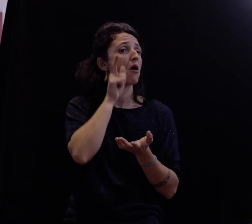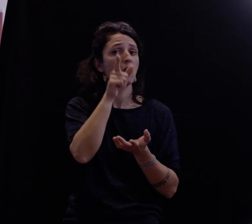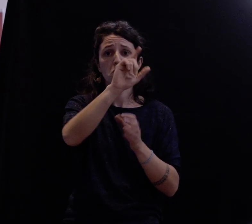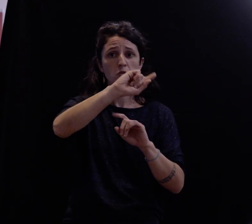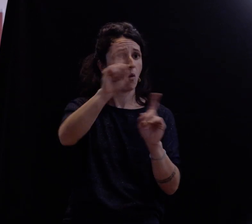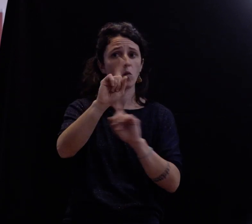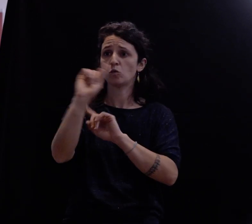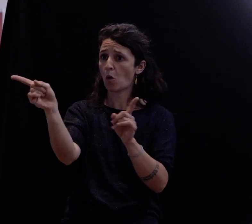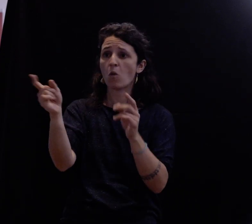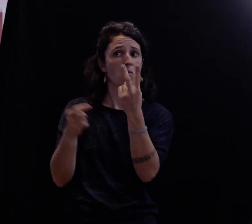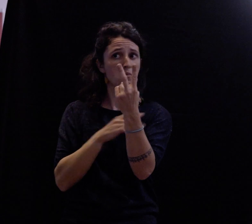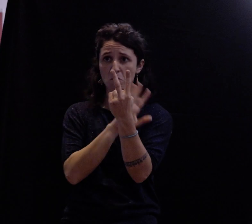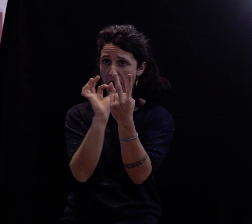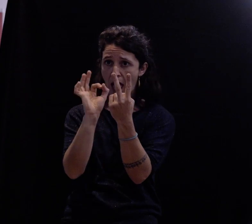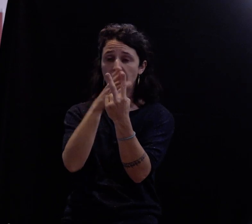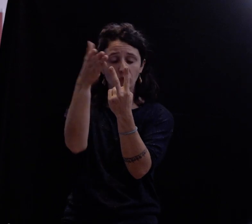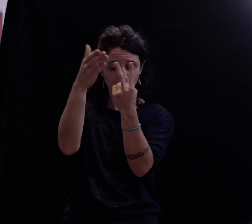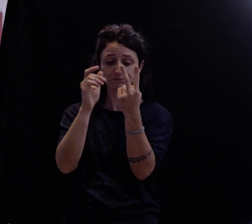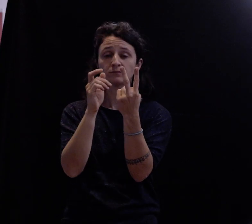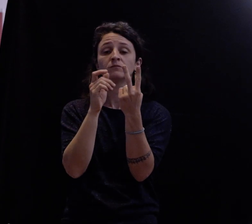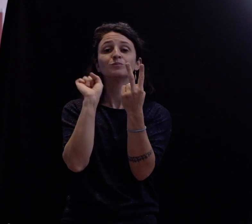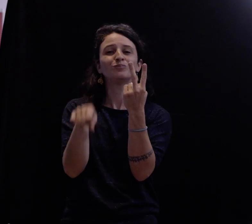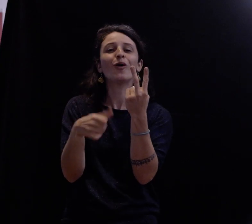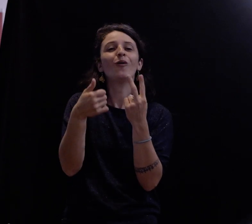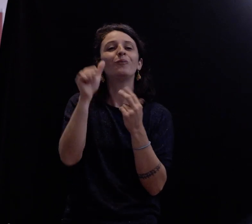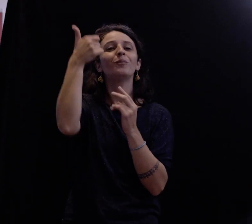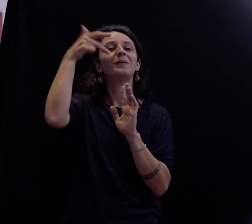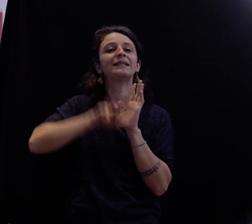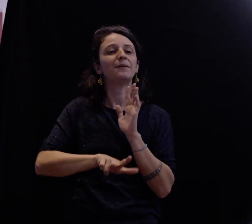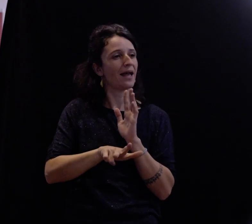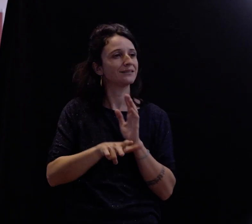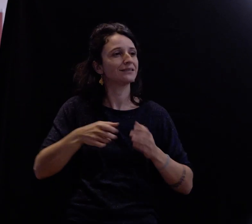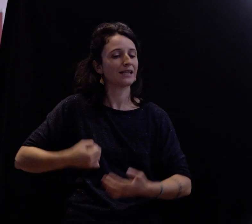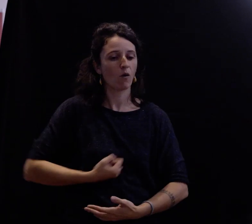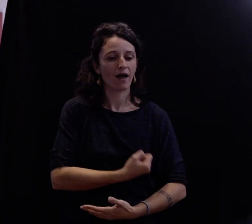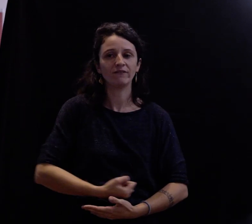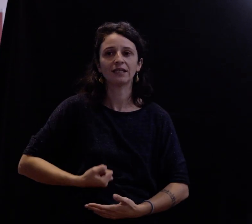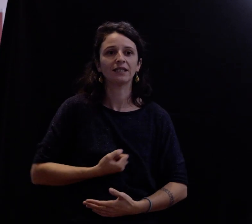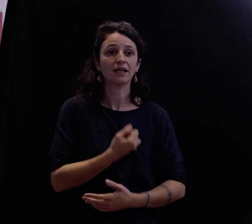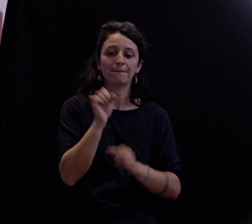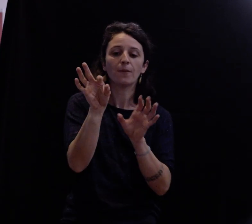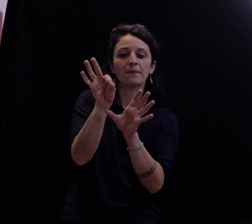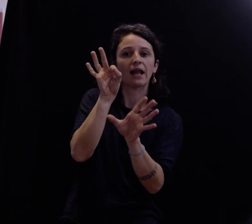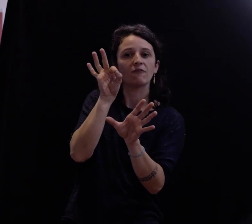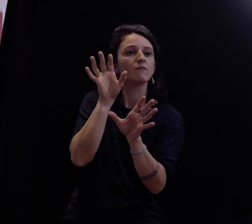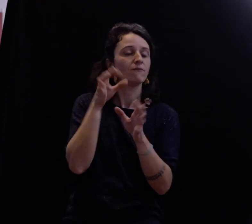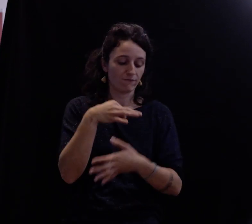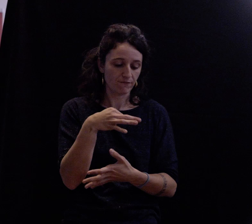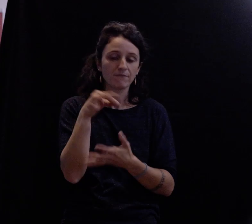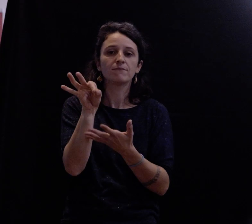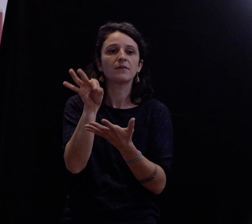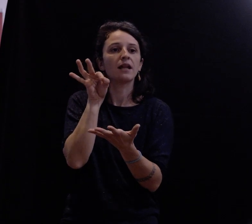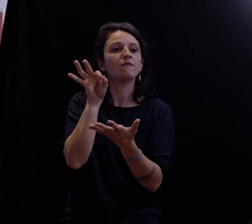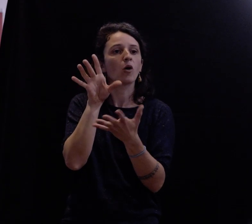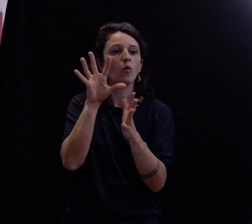cours du premier trimestre de grossesse, donc à peu près au moment de la première échographie, un prélèvement qui se fait sous échographie. On va